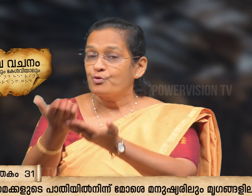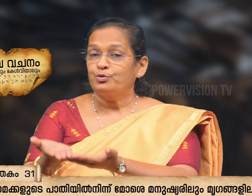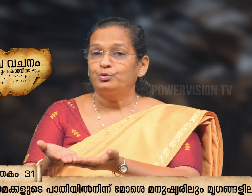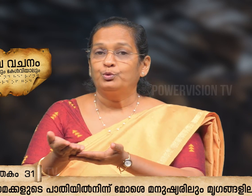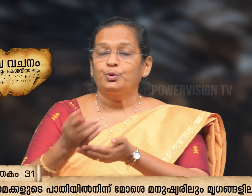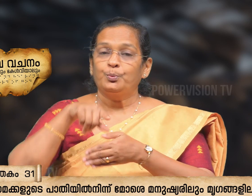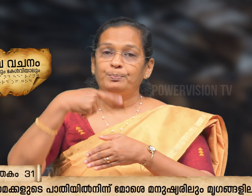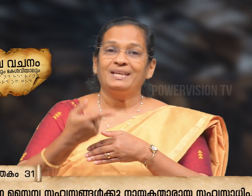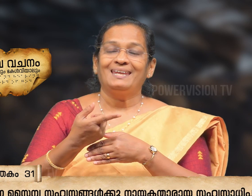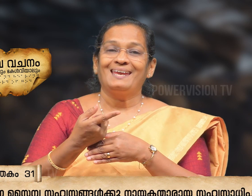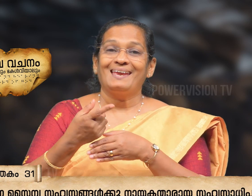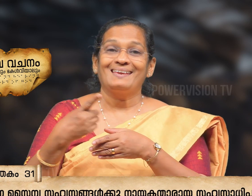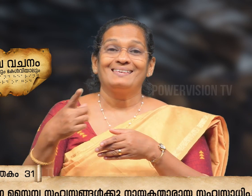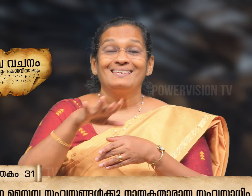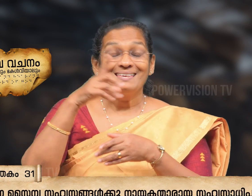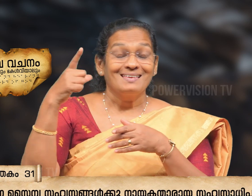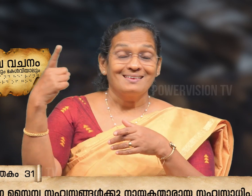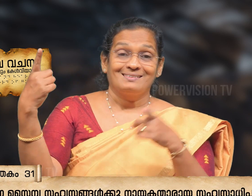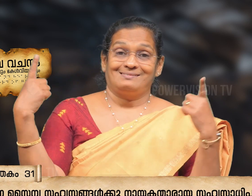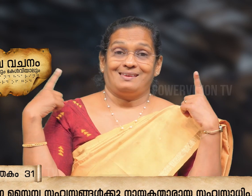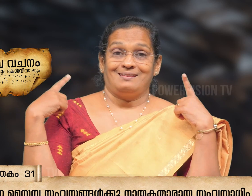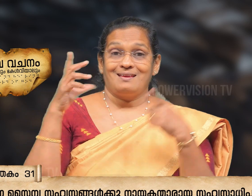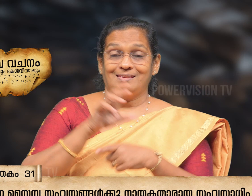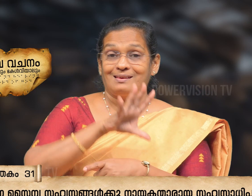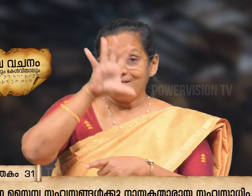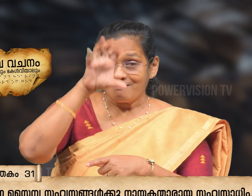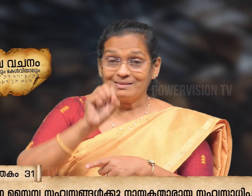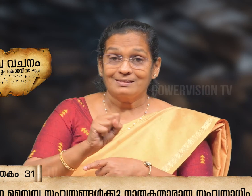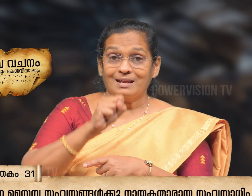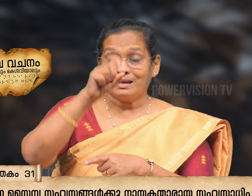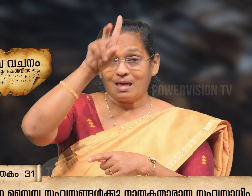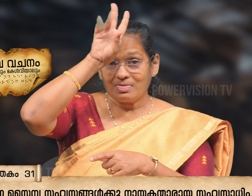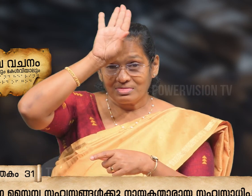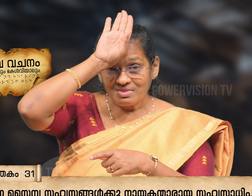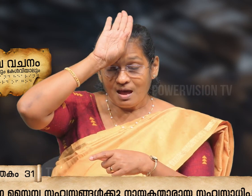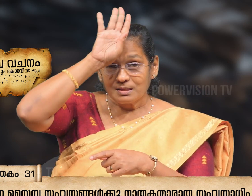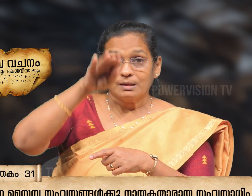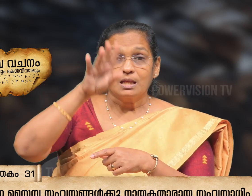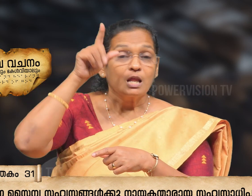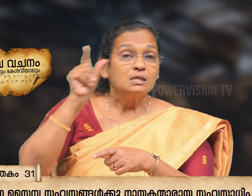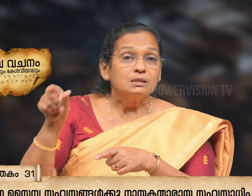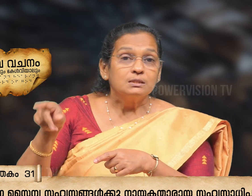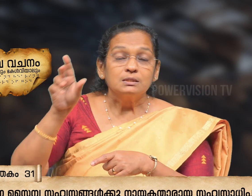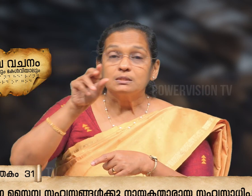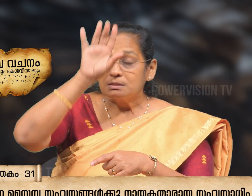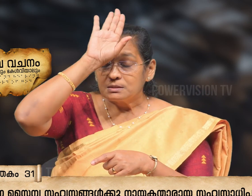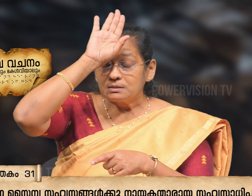കൊടുത്തു. പിന്നെ സൈന്യസഹസ്രങ്ങൾക്ക് നായകന്മാരായ സഹസ്രാധിപന്മാരും